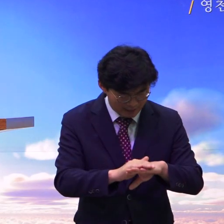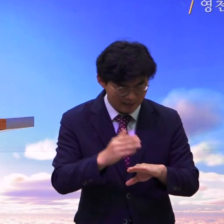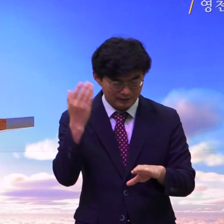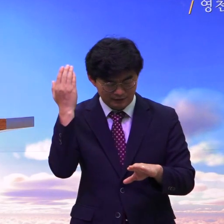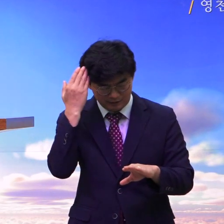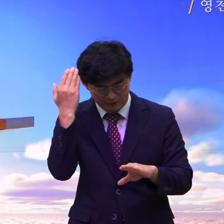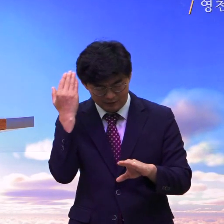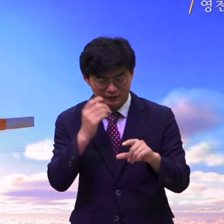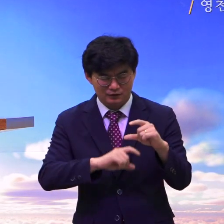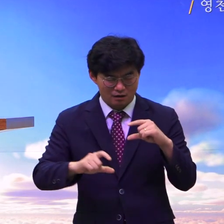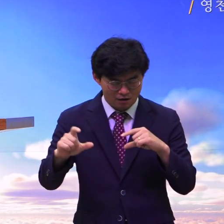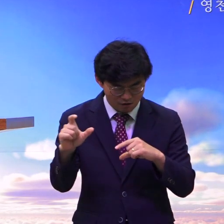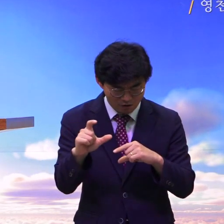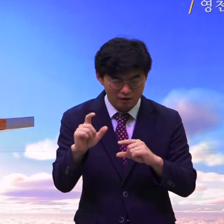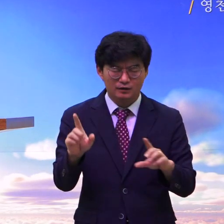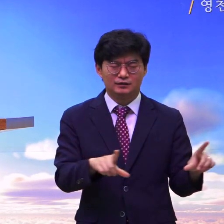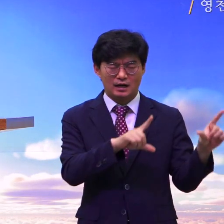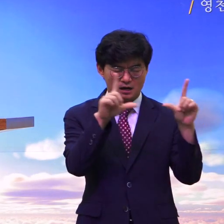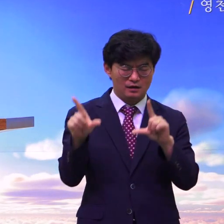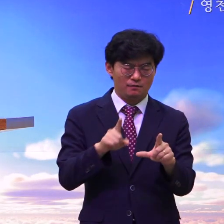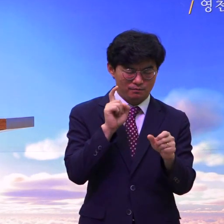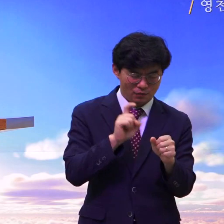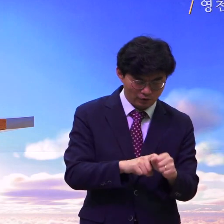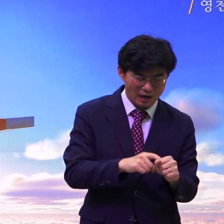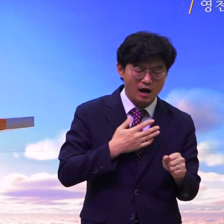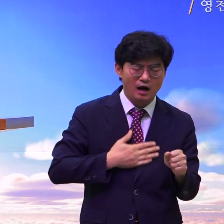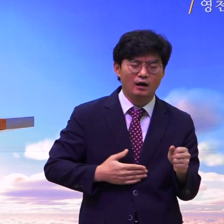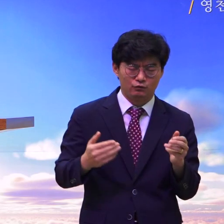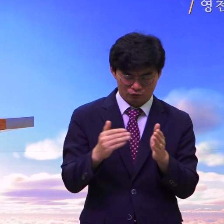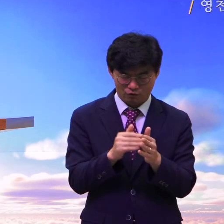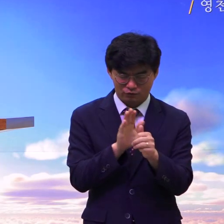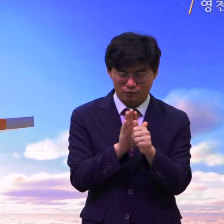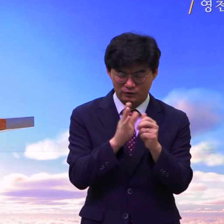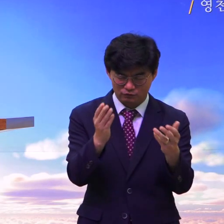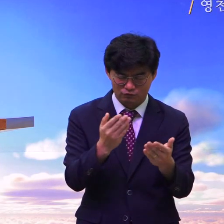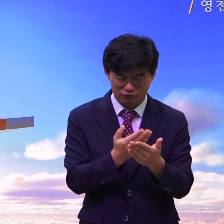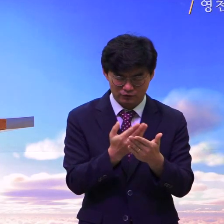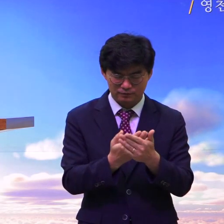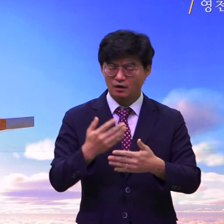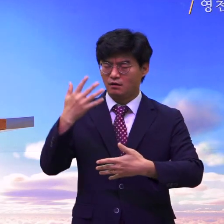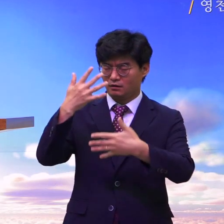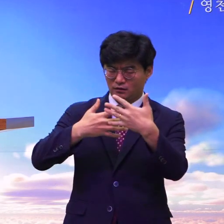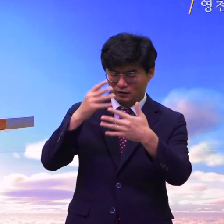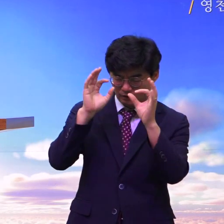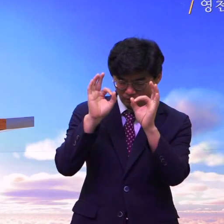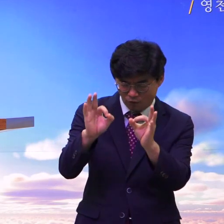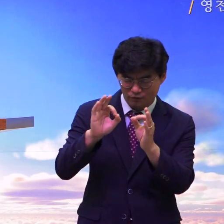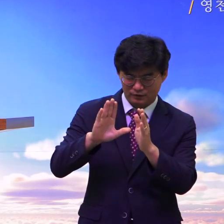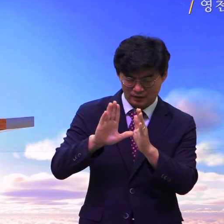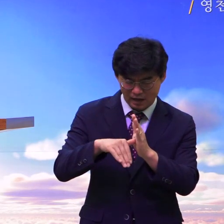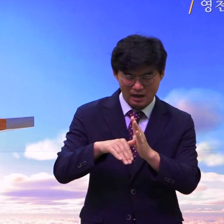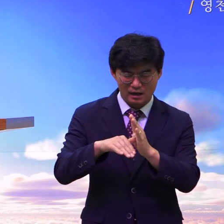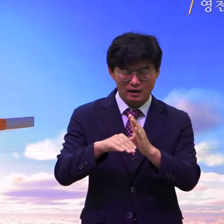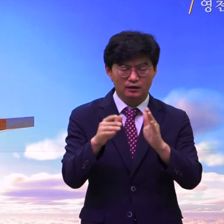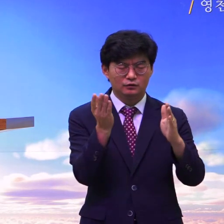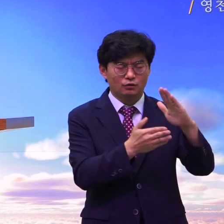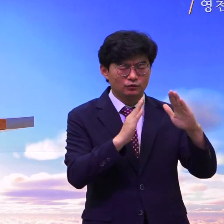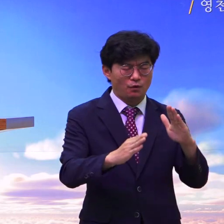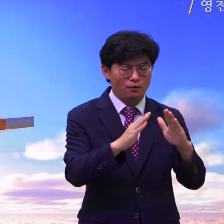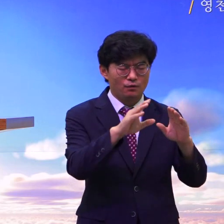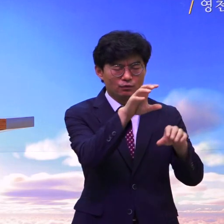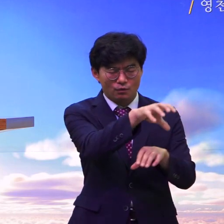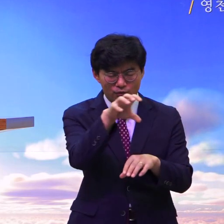하시고 삶의 지표가 되게 하여 주시옵소서. 아버지 하나님 영성 예배를 드리는 곳에 주님